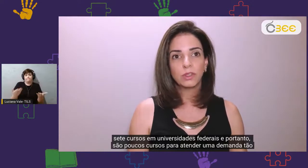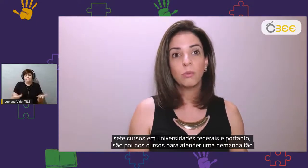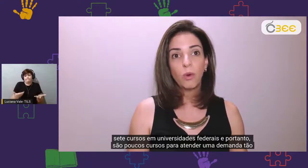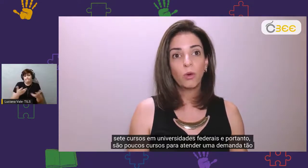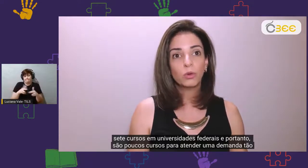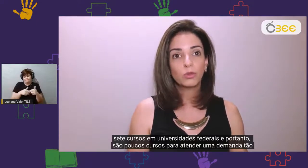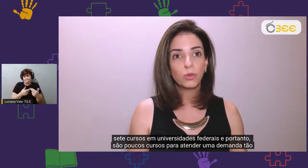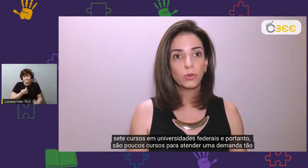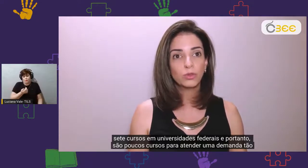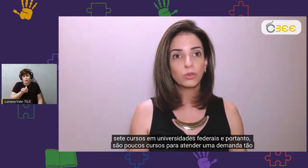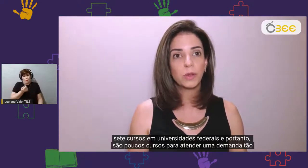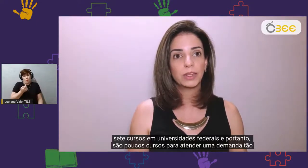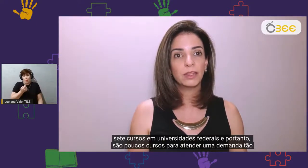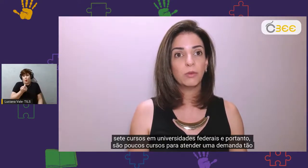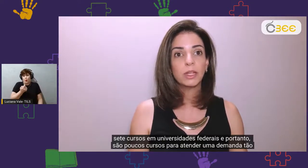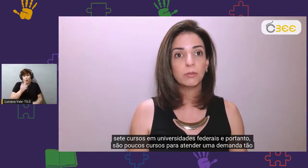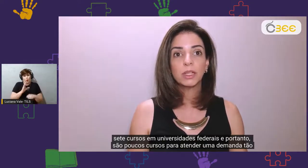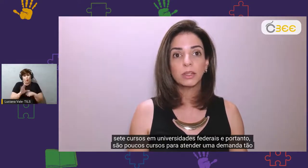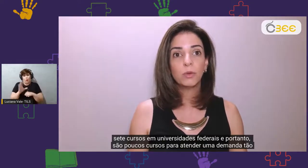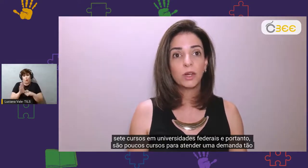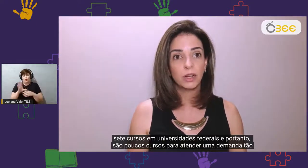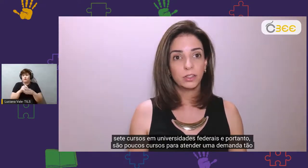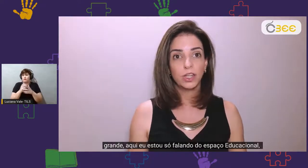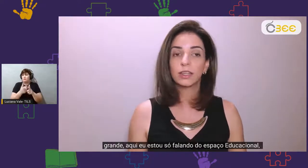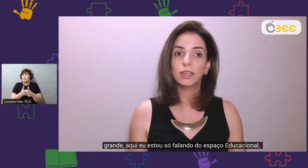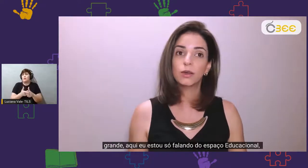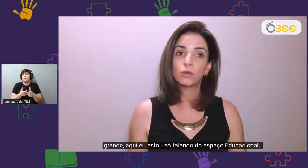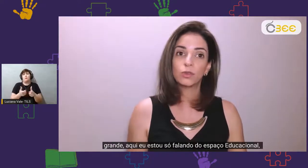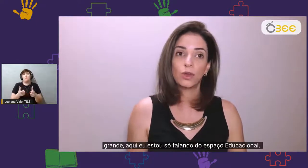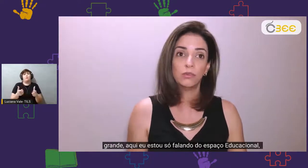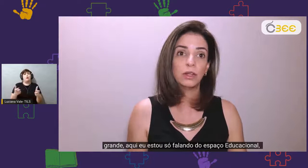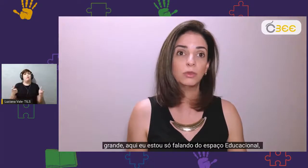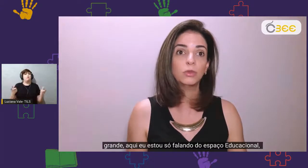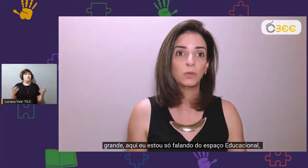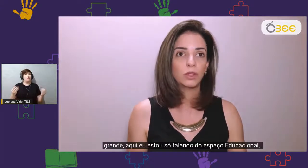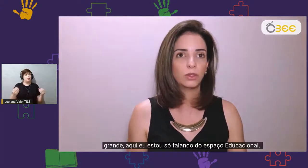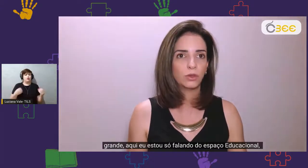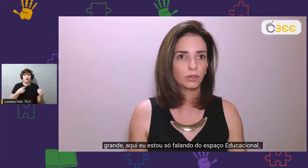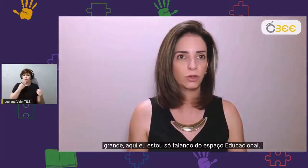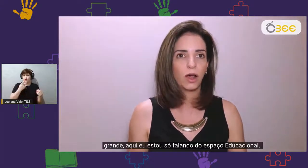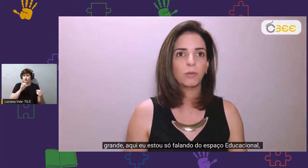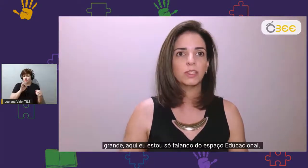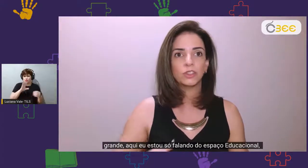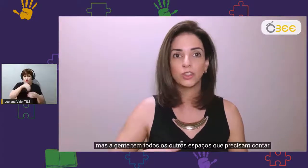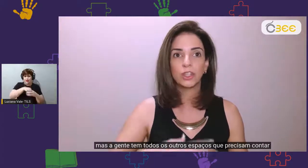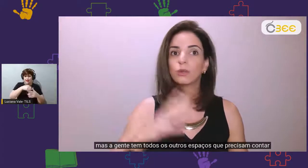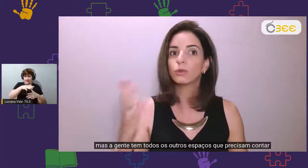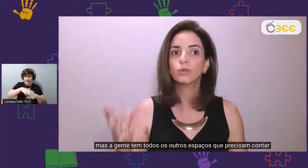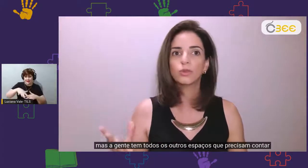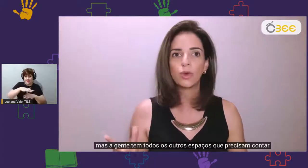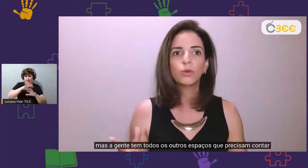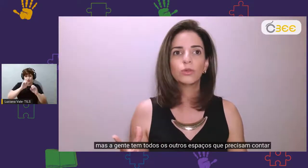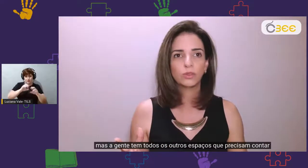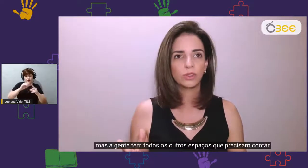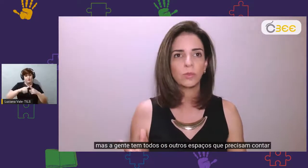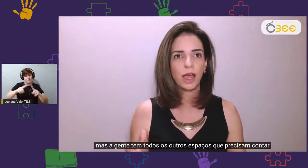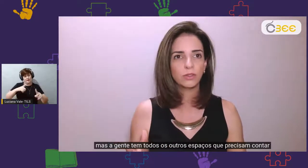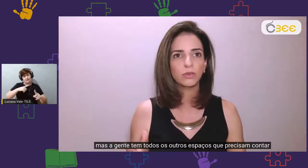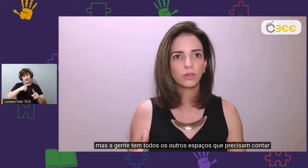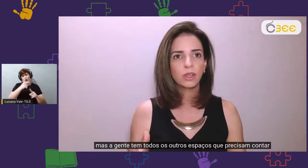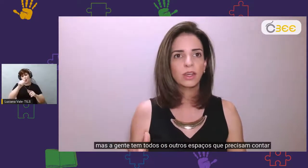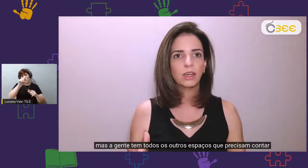são poucos cursos para atender uma demanda tão grande. Aqui eu estou só falando do espaço educacional, mas a gente tem todos os